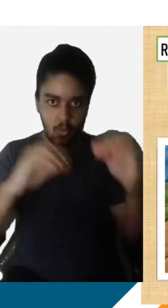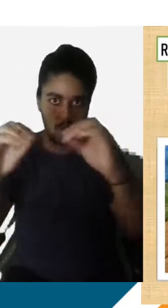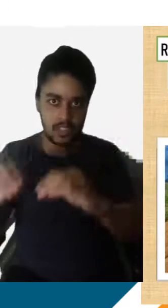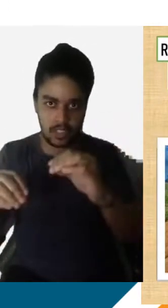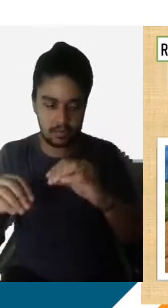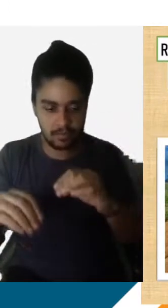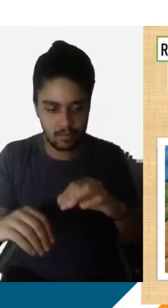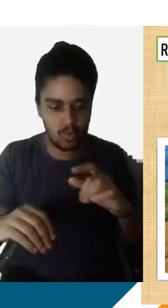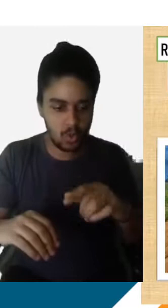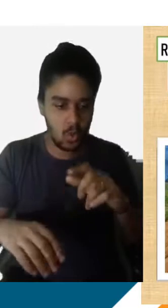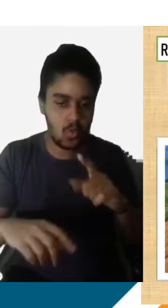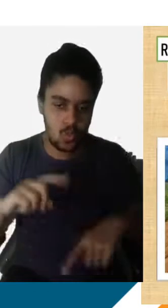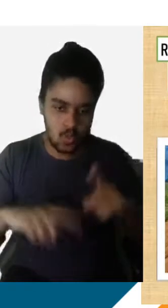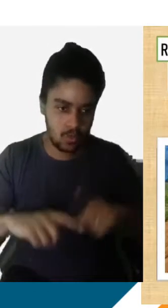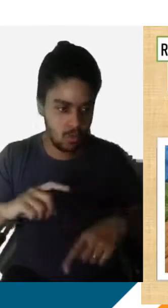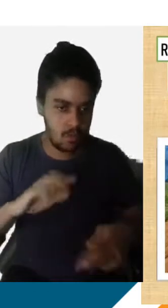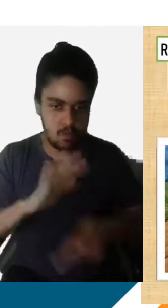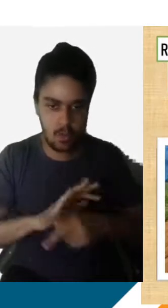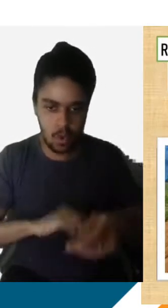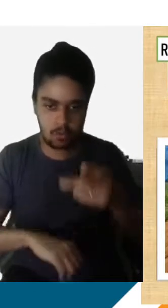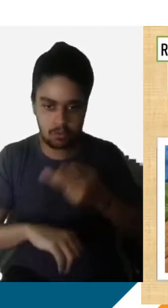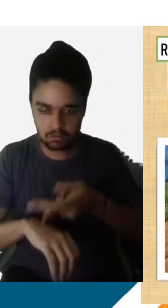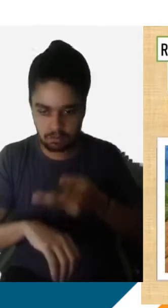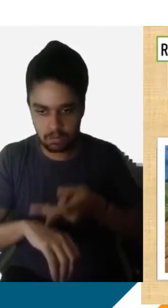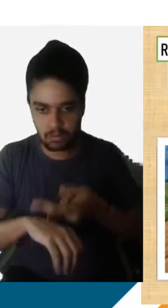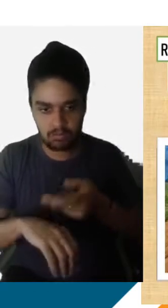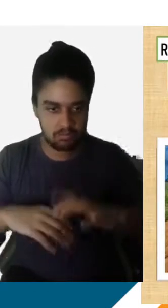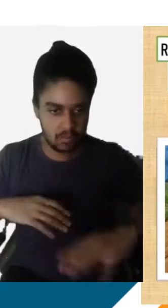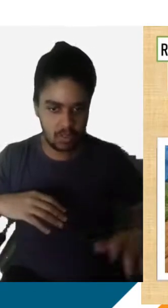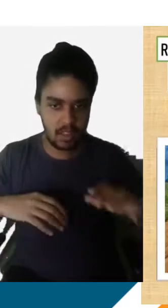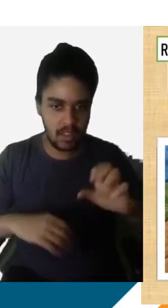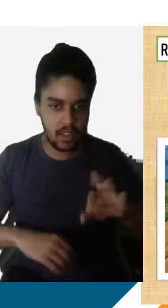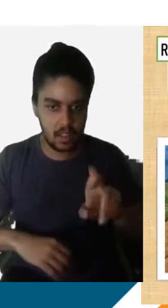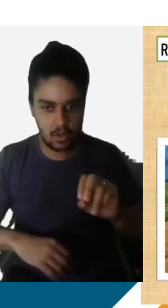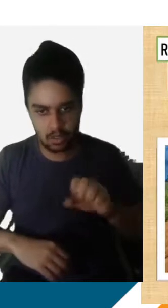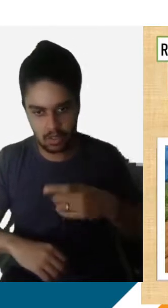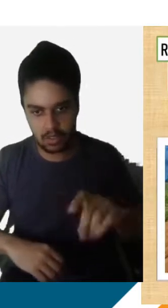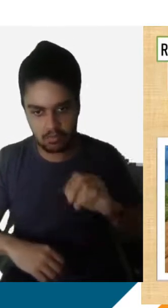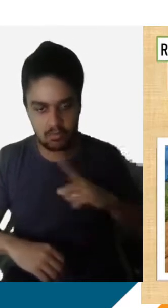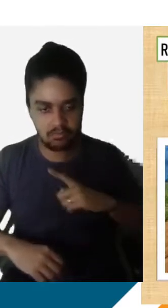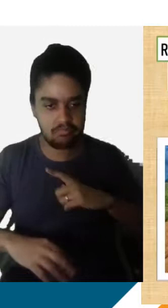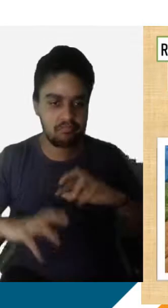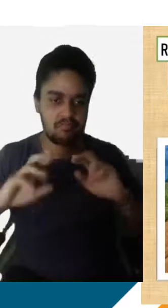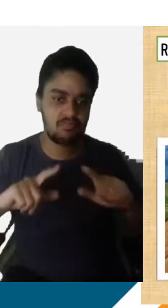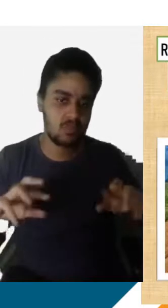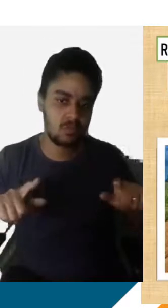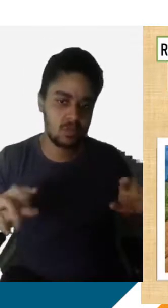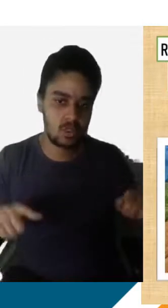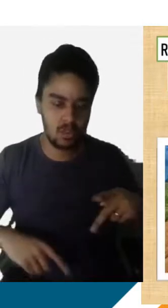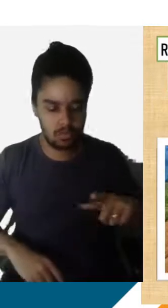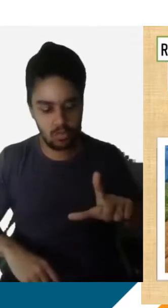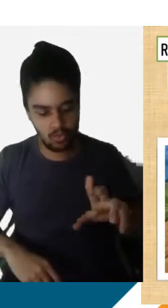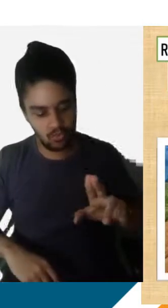sedimentos retirado de rocha e de solos. E a erosão, elas podem ser múltiplas. Ela pode